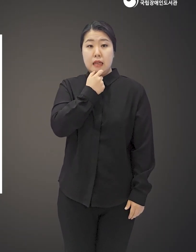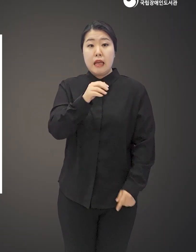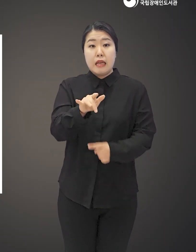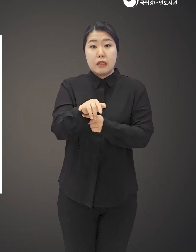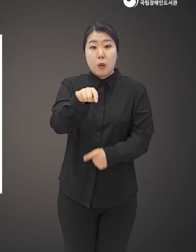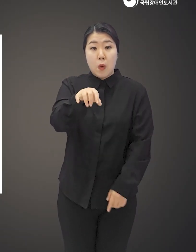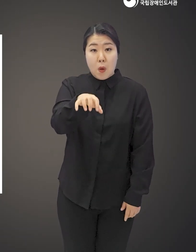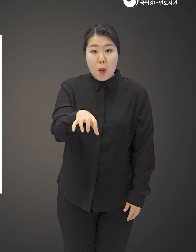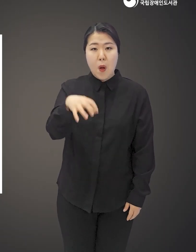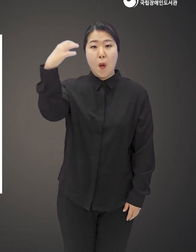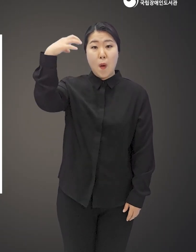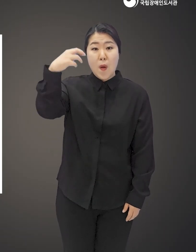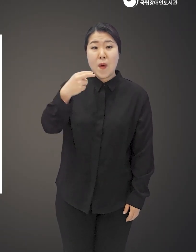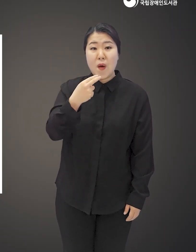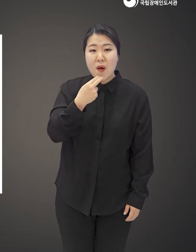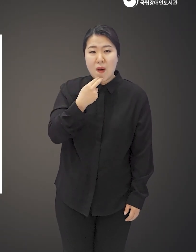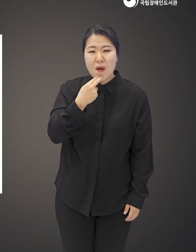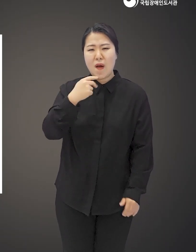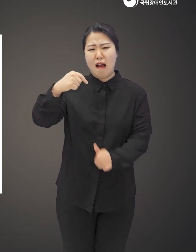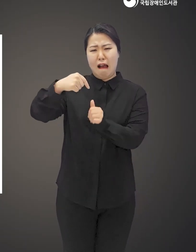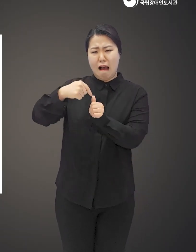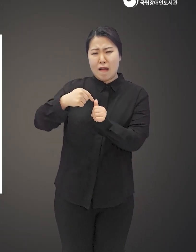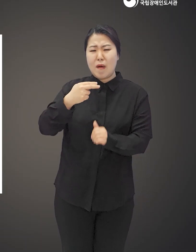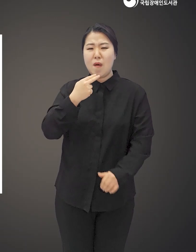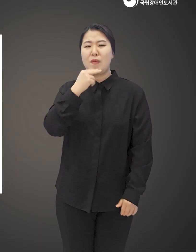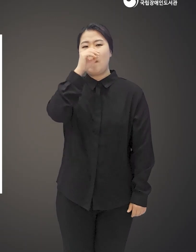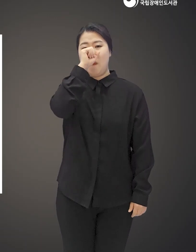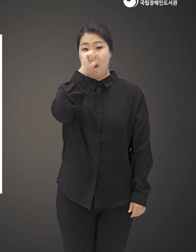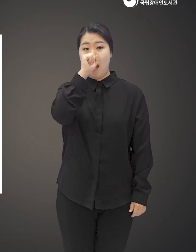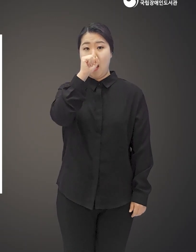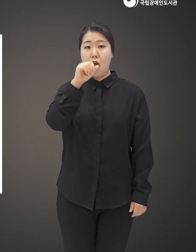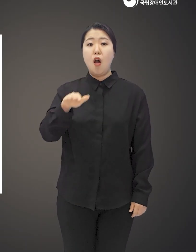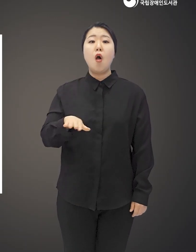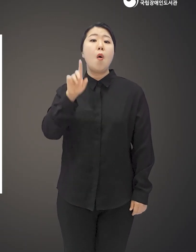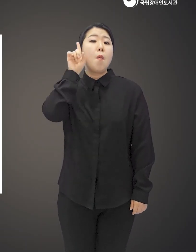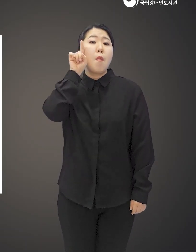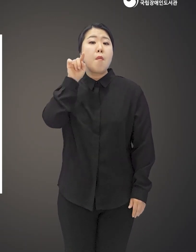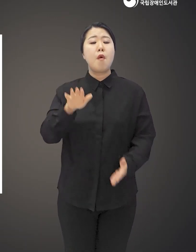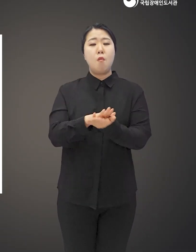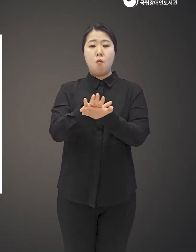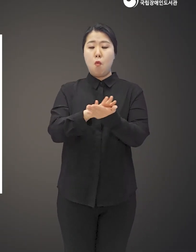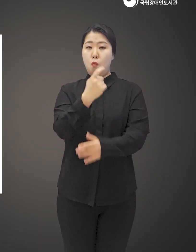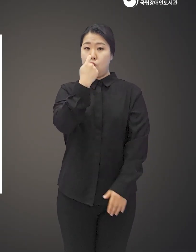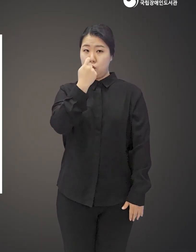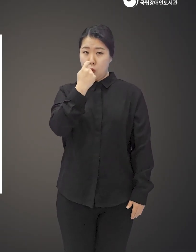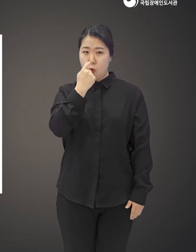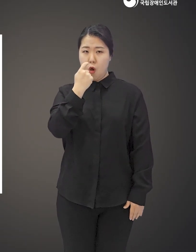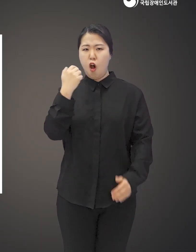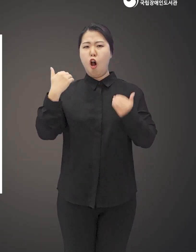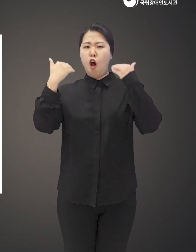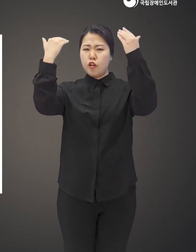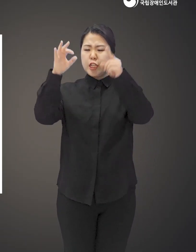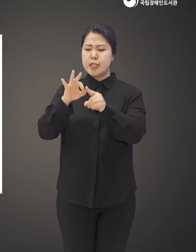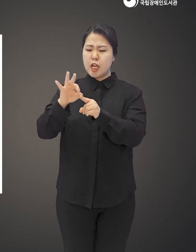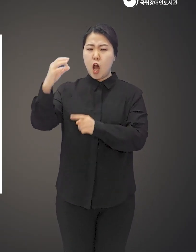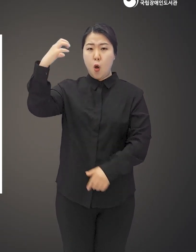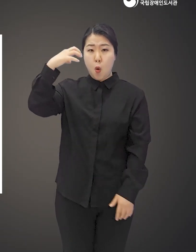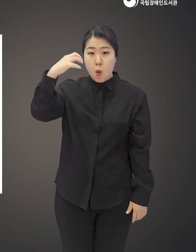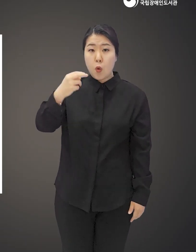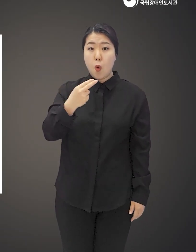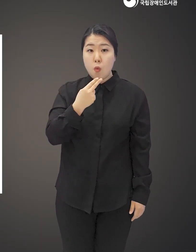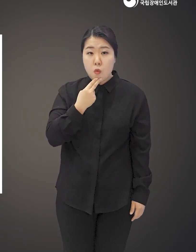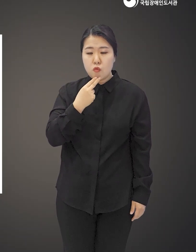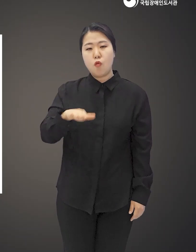뭐 하라고 혼내지도 않고 억지로 시키지 않아서 좋아. 우리는 매일 놀면서 배워. 어른들이